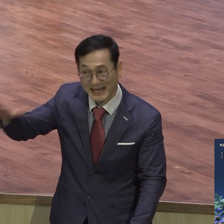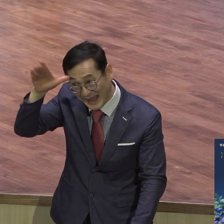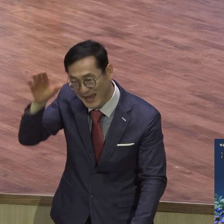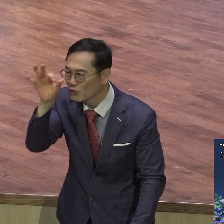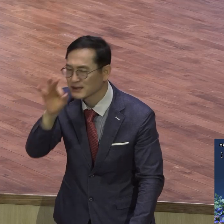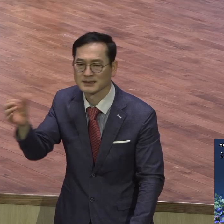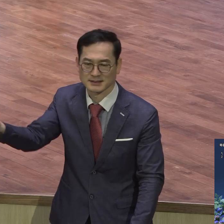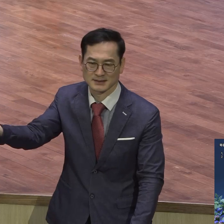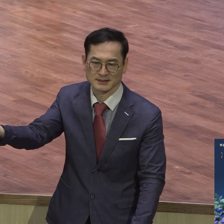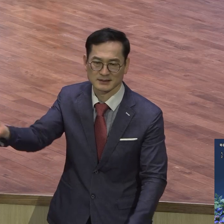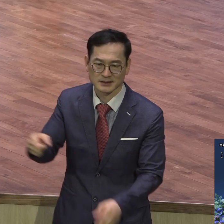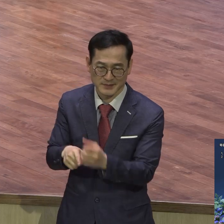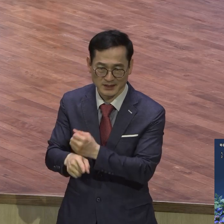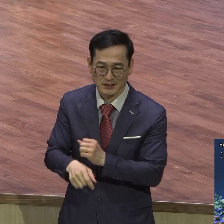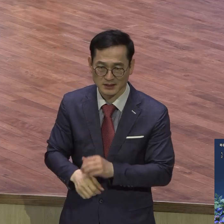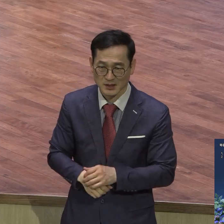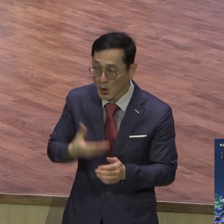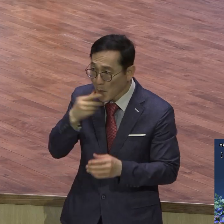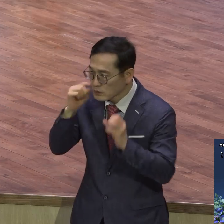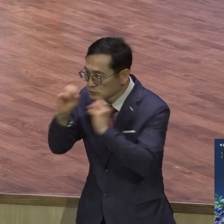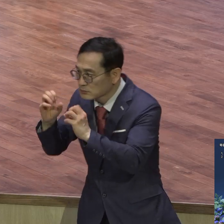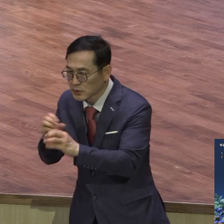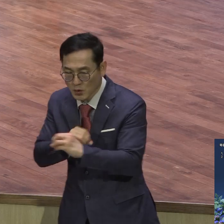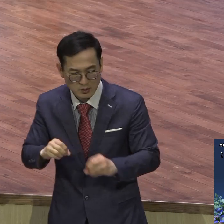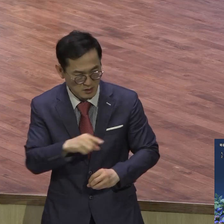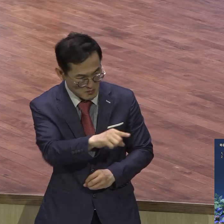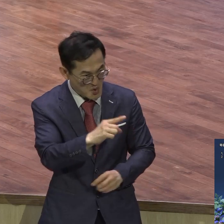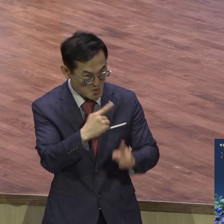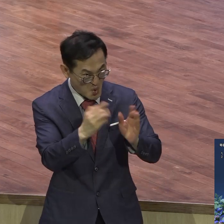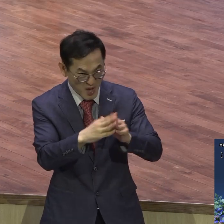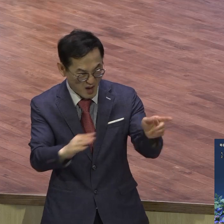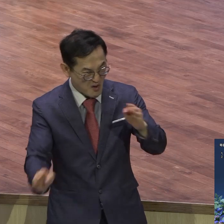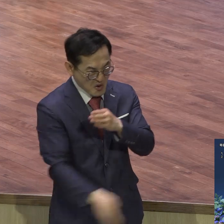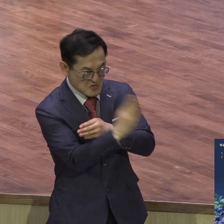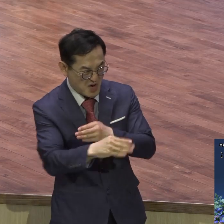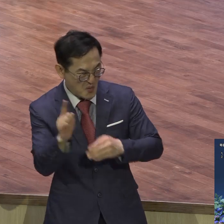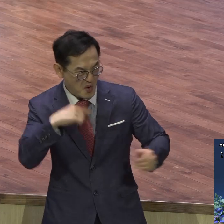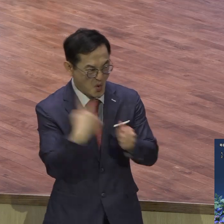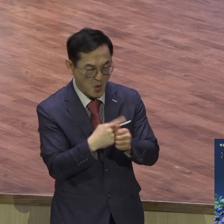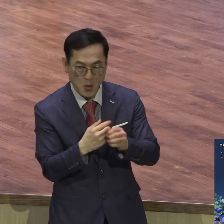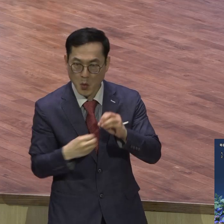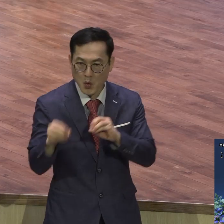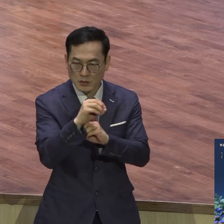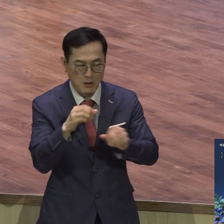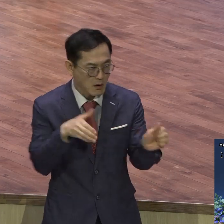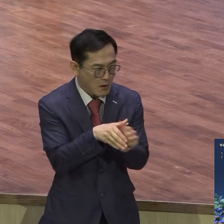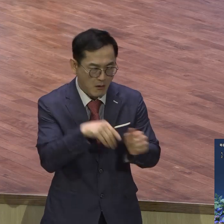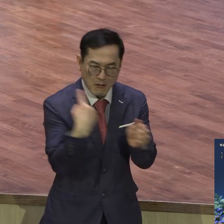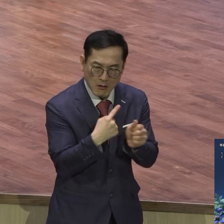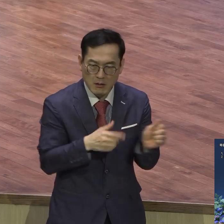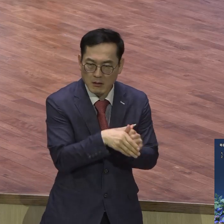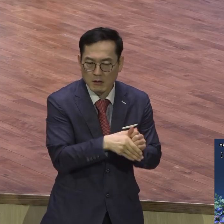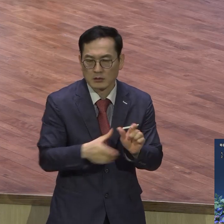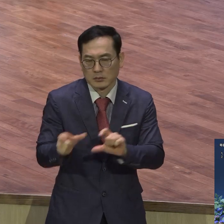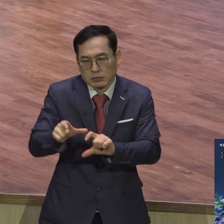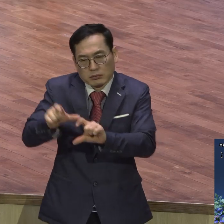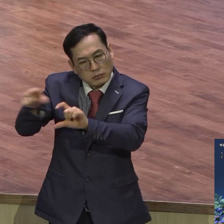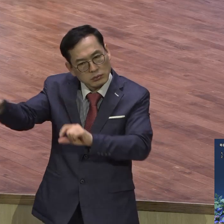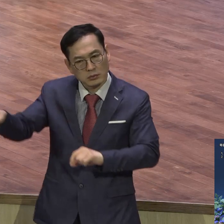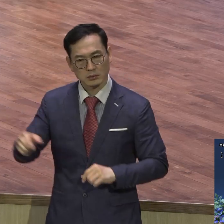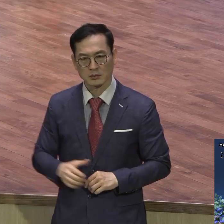전가하는데 온갖 교육을 하고 온갖 비방 온갖 그러한 안 좋은 말들을 많이